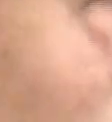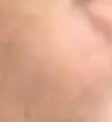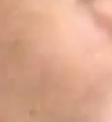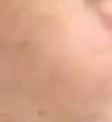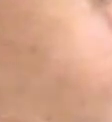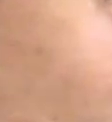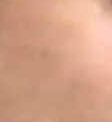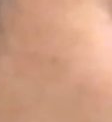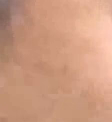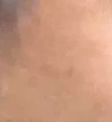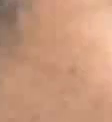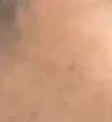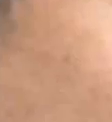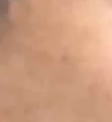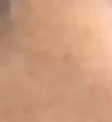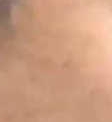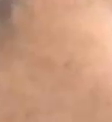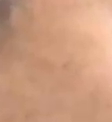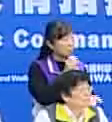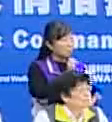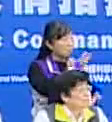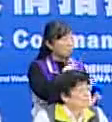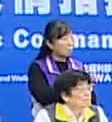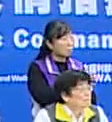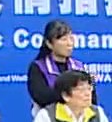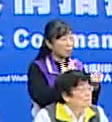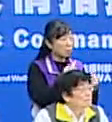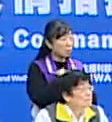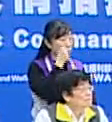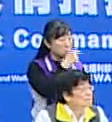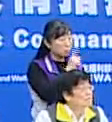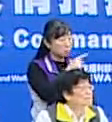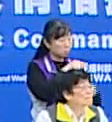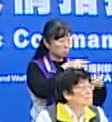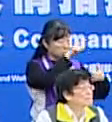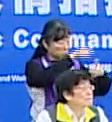能暴露的社区民众进行追踪调查。记者陈子凡、叶林凡、黄以才台北报道。